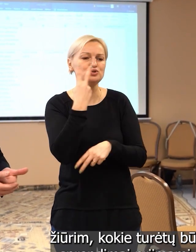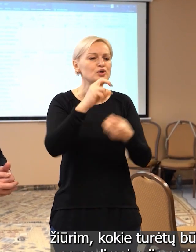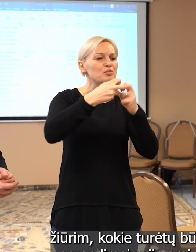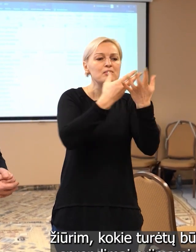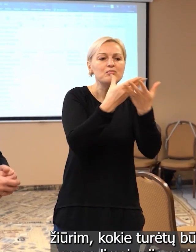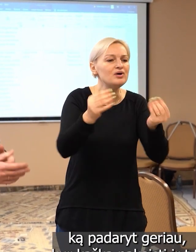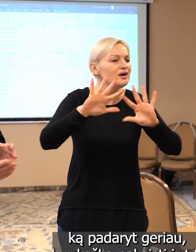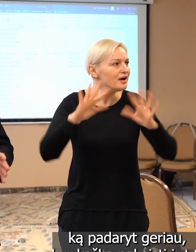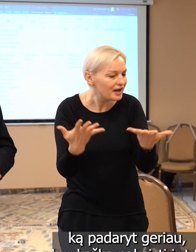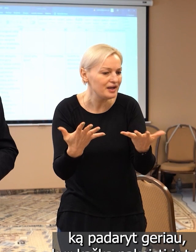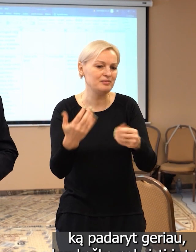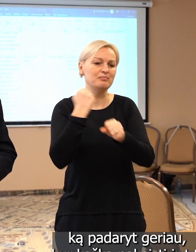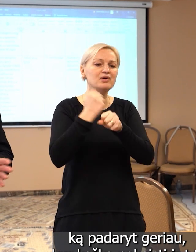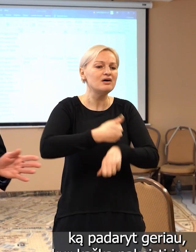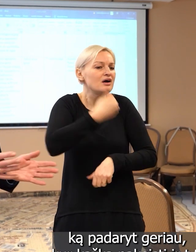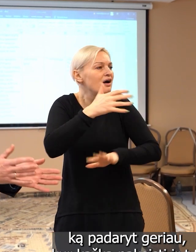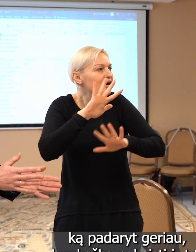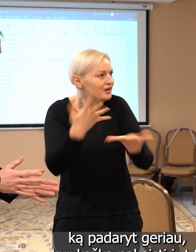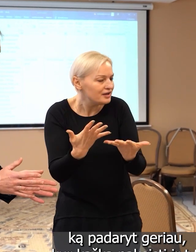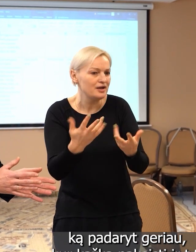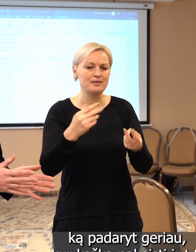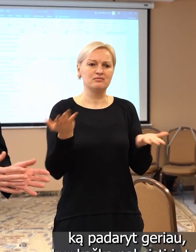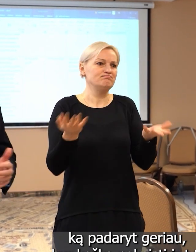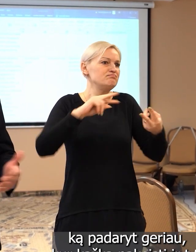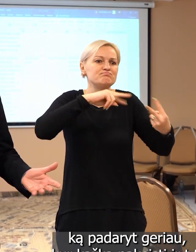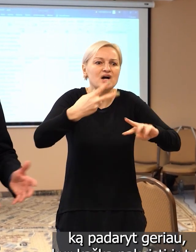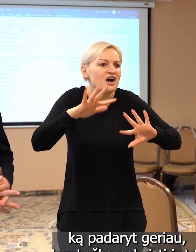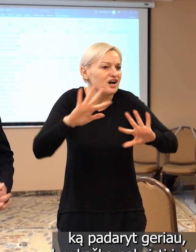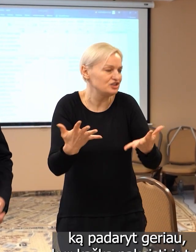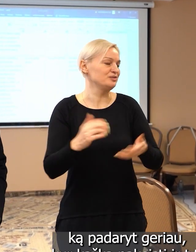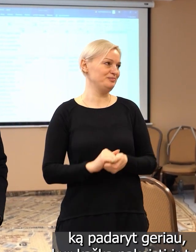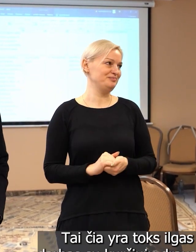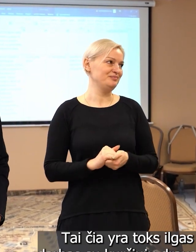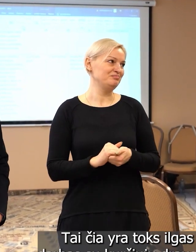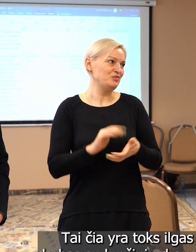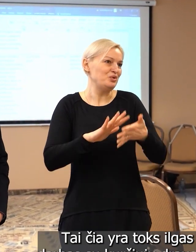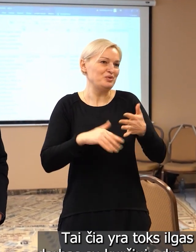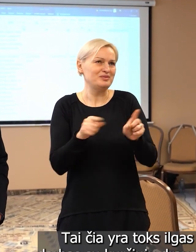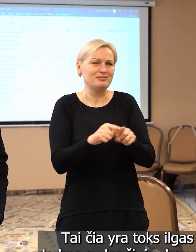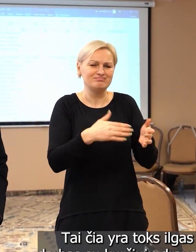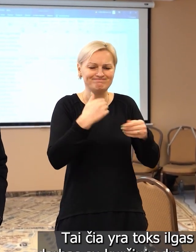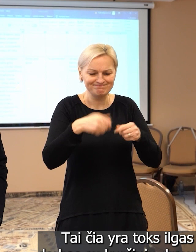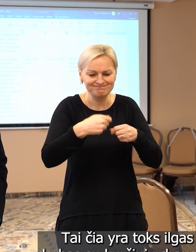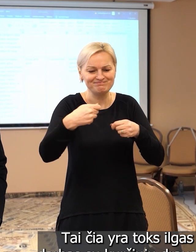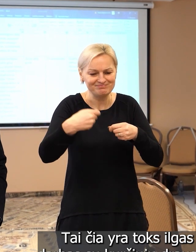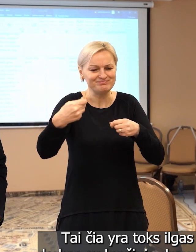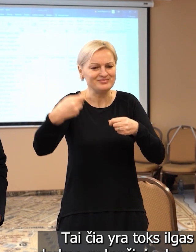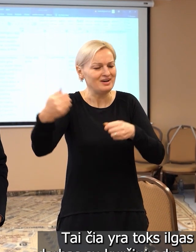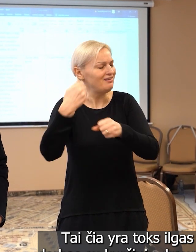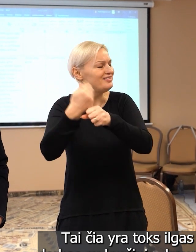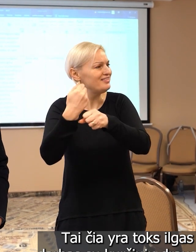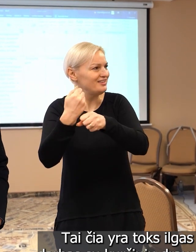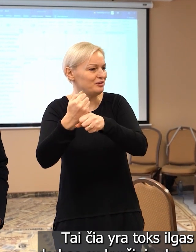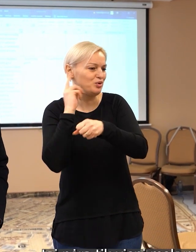sprendimai, ką padaryti geriau, kur kažką pakeisti ir taip toliau. Taip, čia toks ilgas pas mus yra darbas